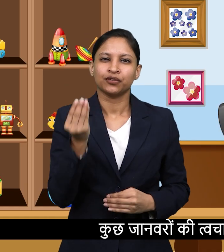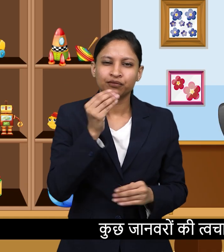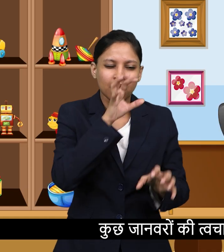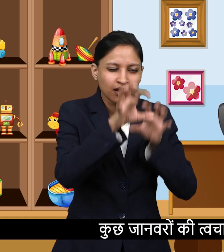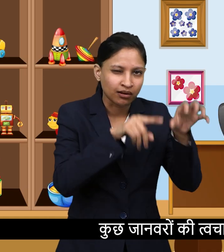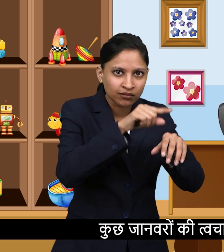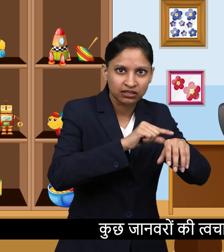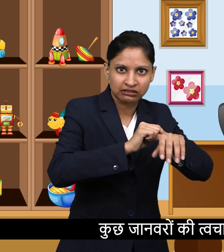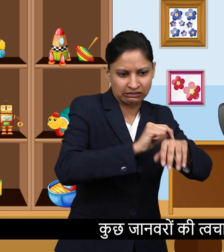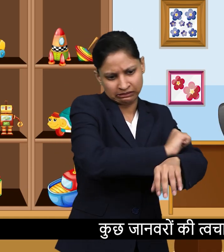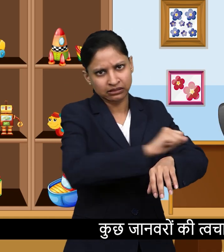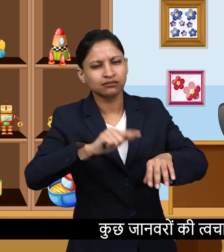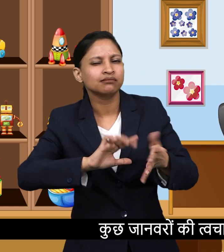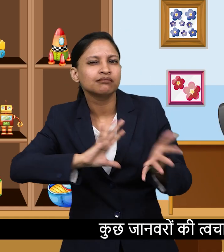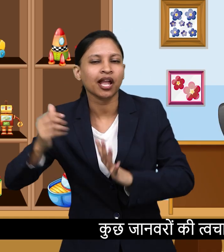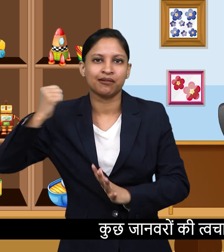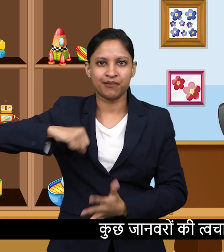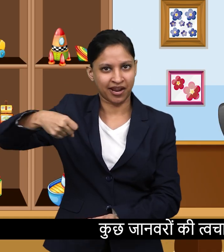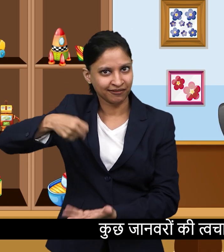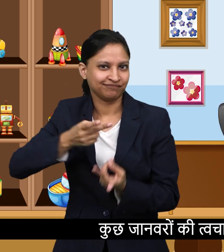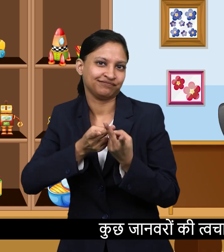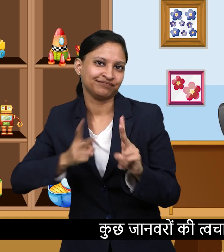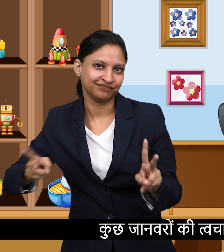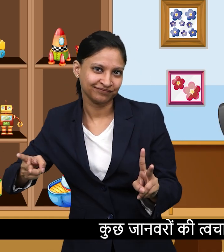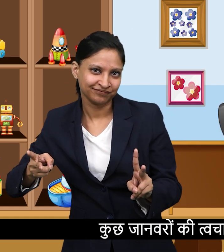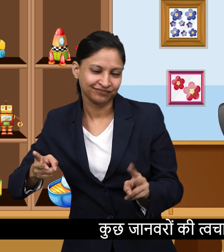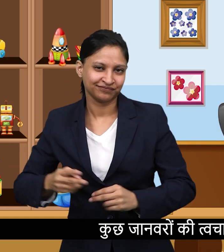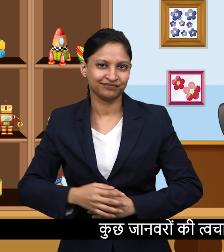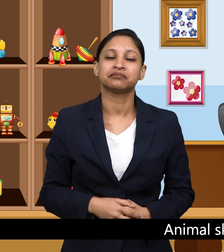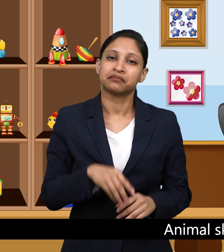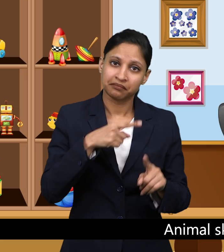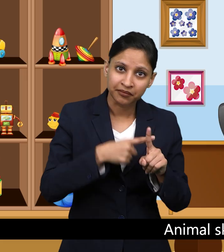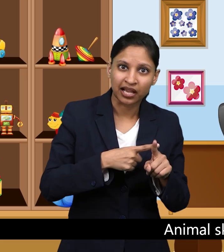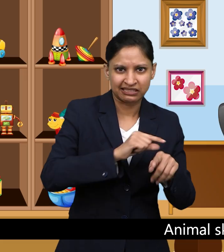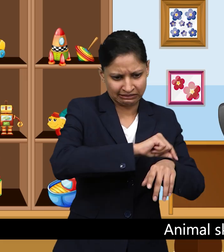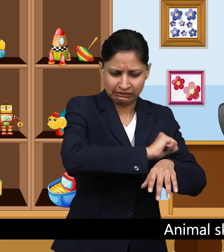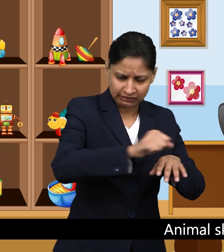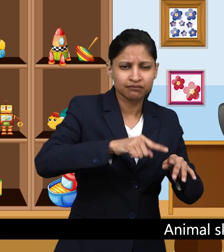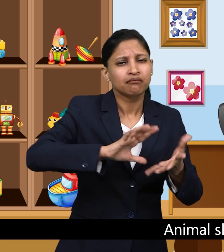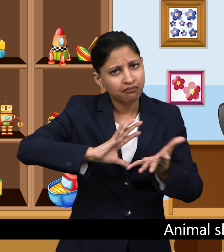कुछ जानवरों की त्वचा का उपयोग बैग बनाने के लिए किया जाता है।